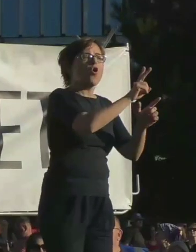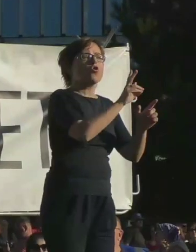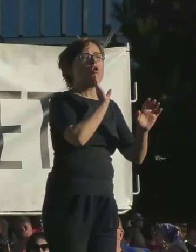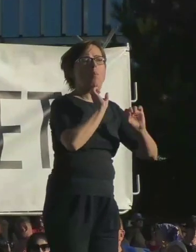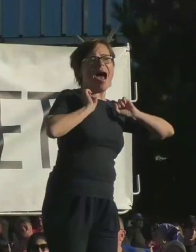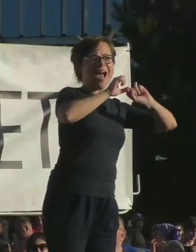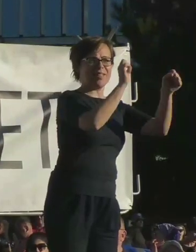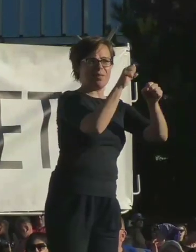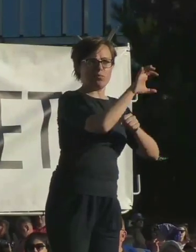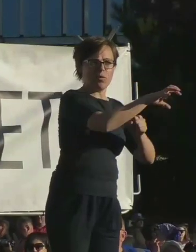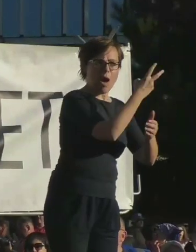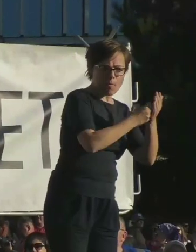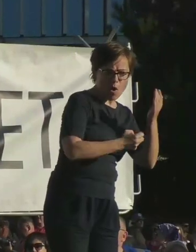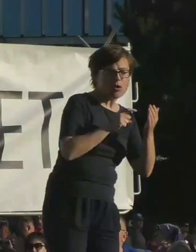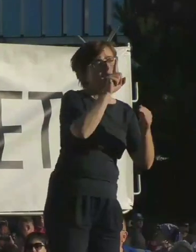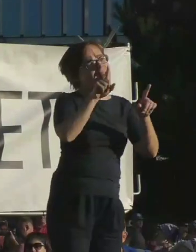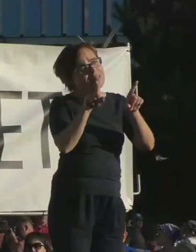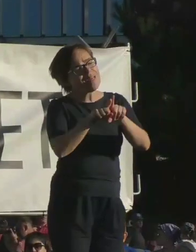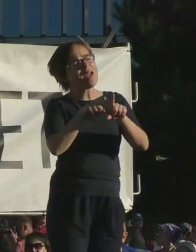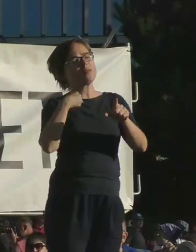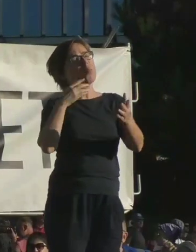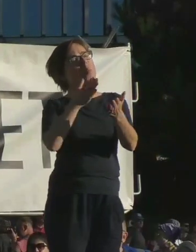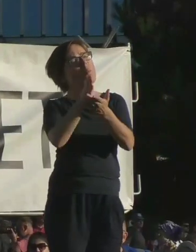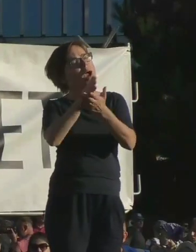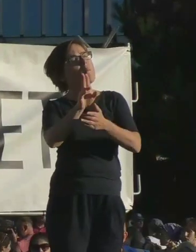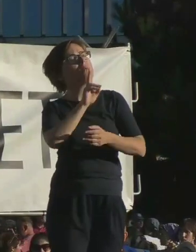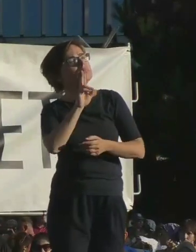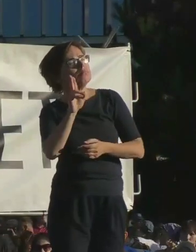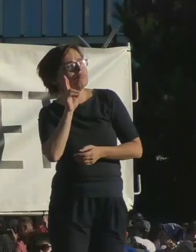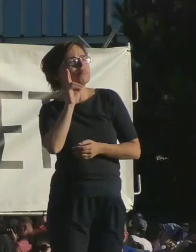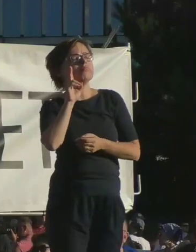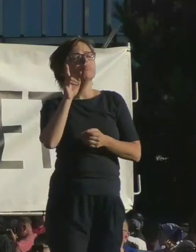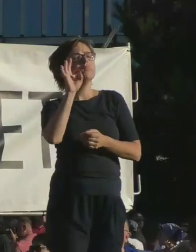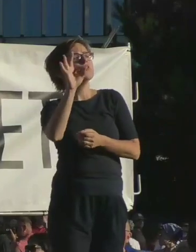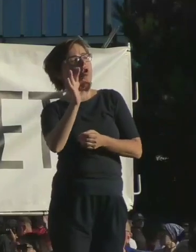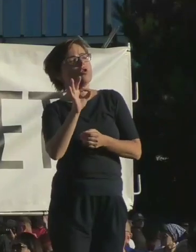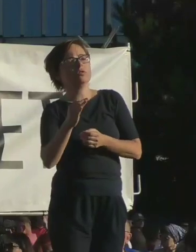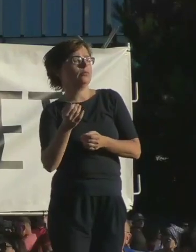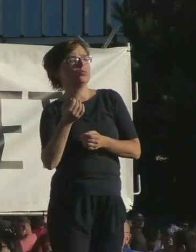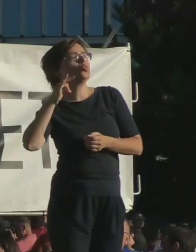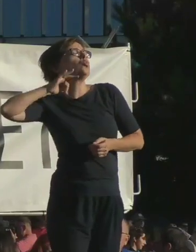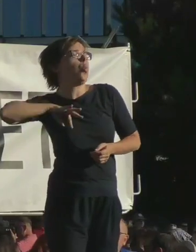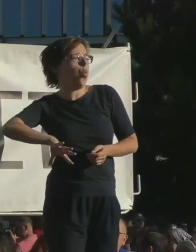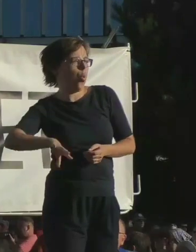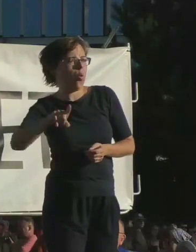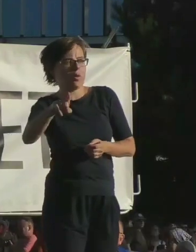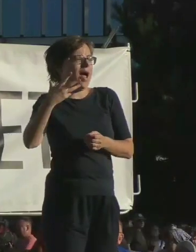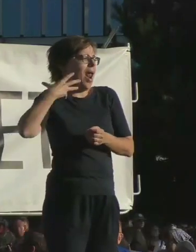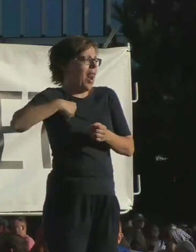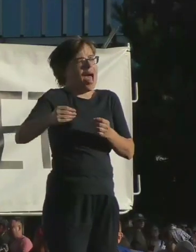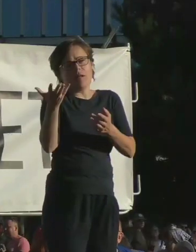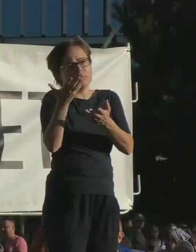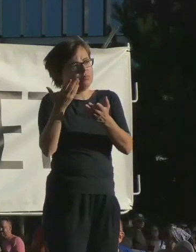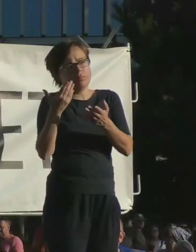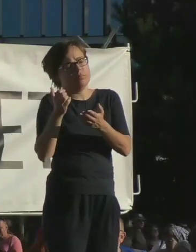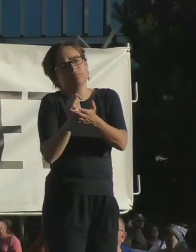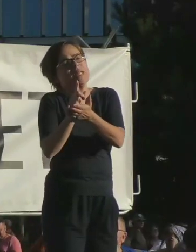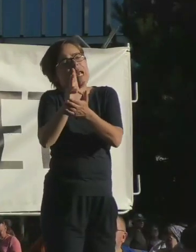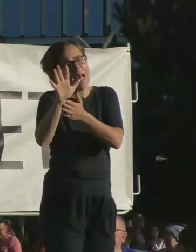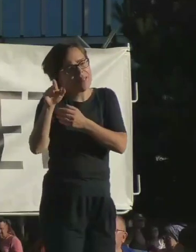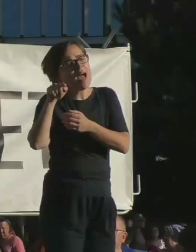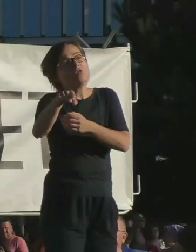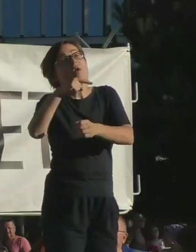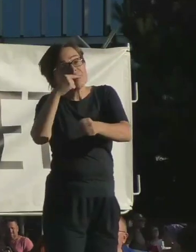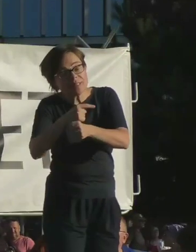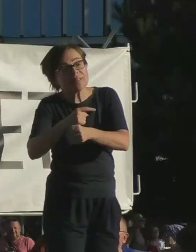ale nie tylko. Pomagamy także matkom, które wspierają swoje nastoletnie córki w ich decyzji o